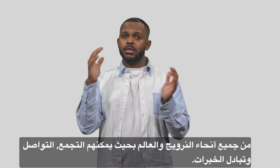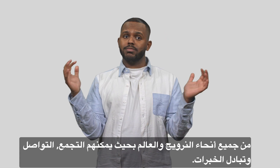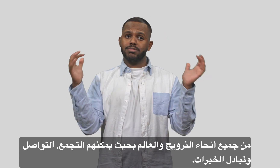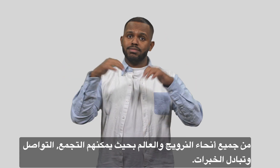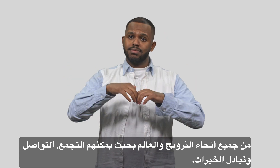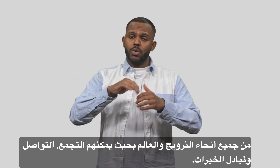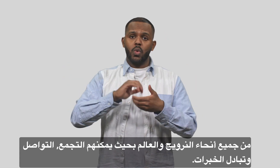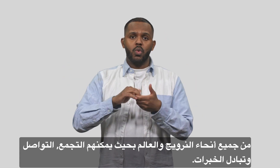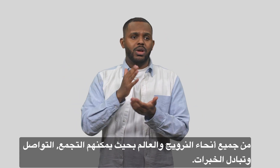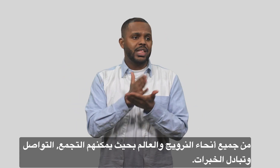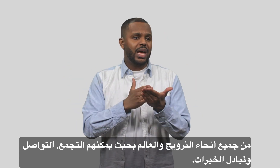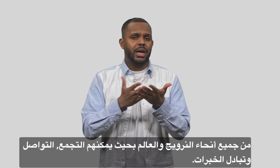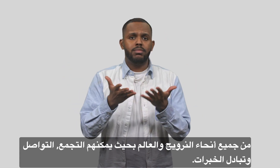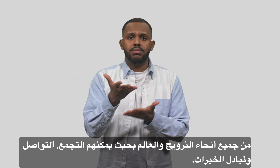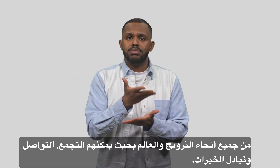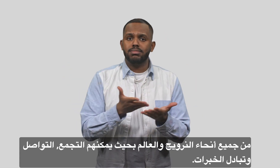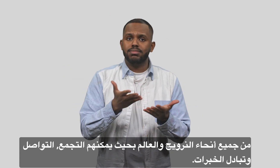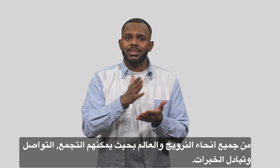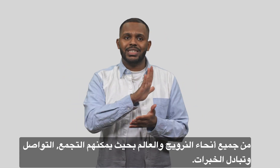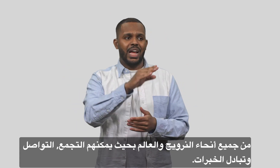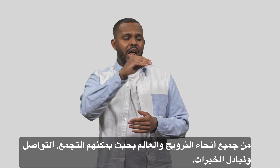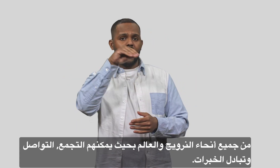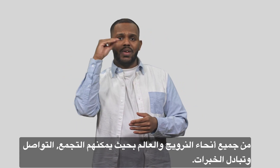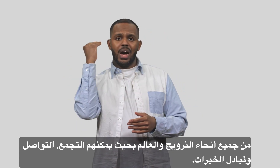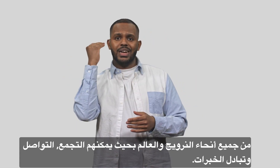التجمع والتواصل وتبادل الخبرات